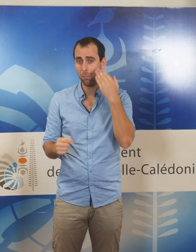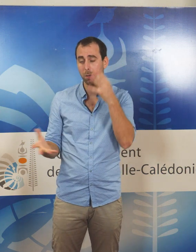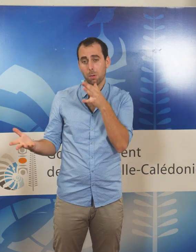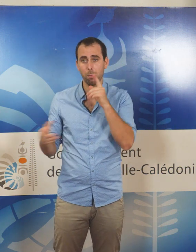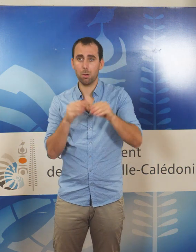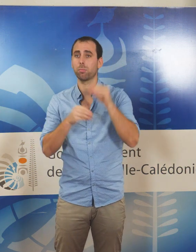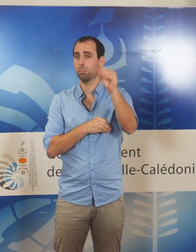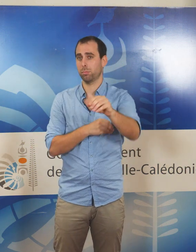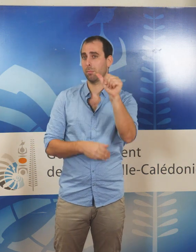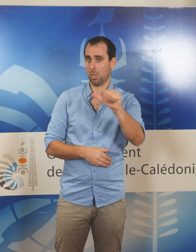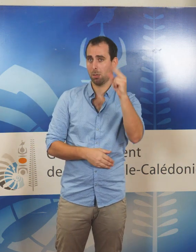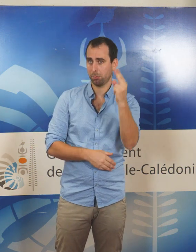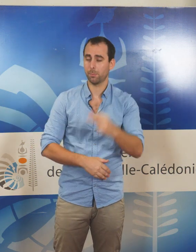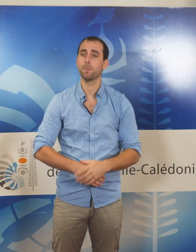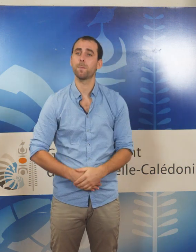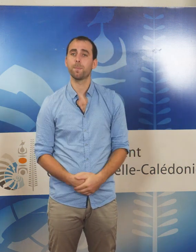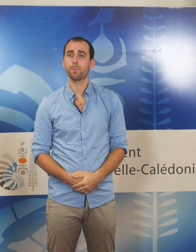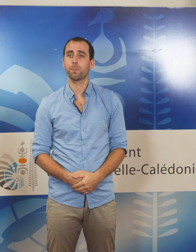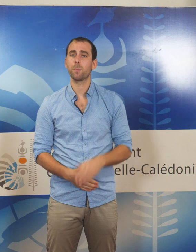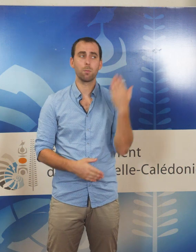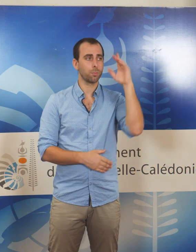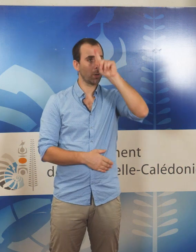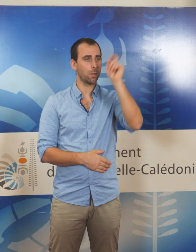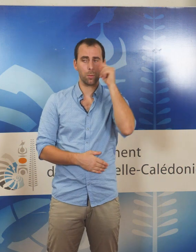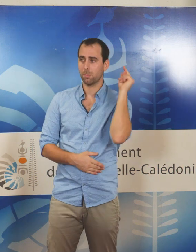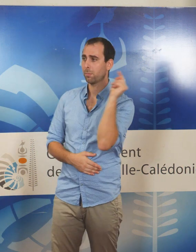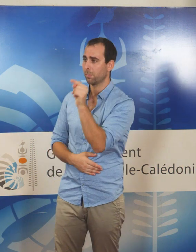prochain. Une autre question donc pour Madame Chamorro.